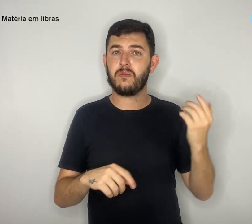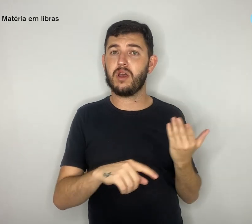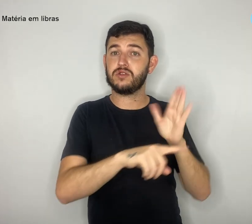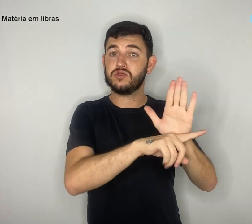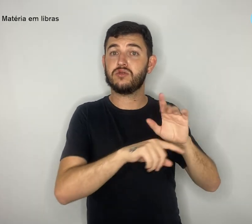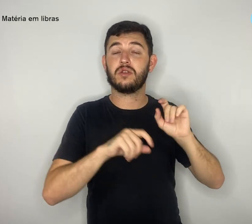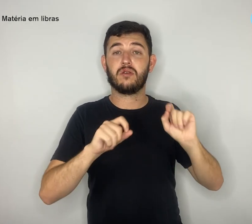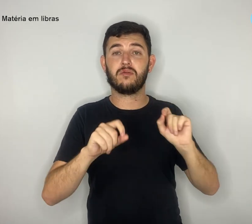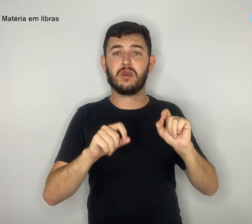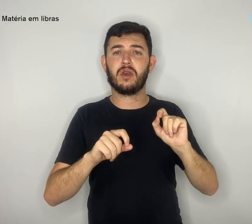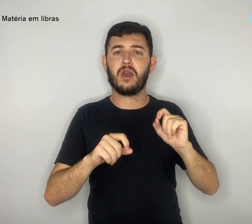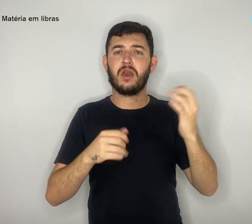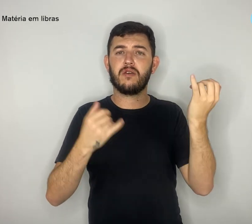Kanafani foi assassinado em